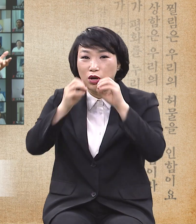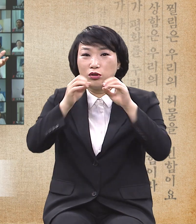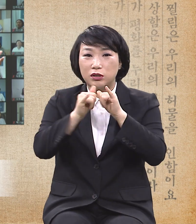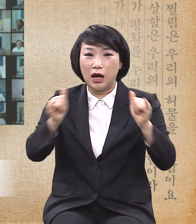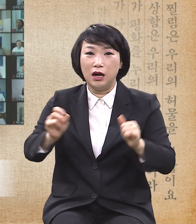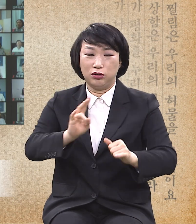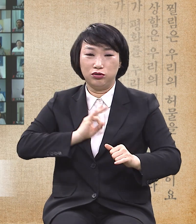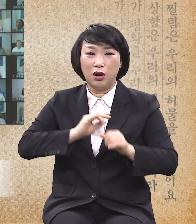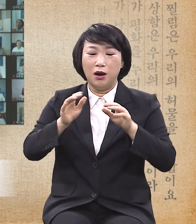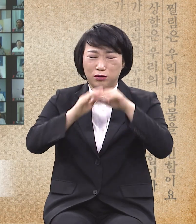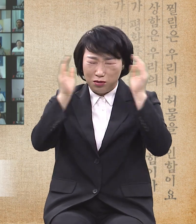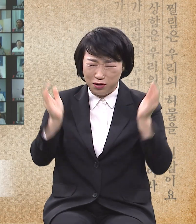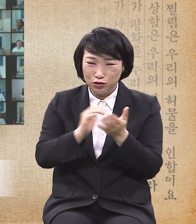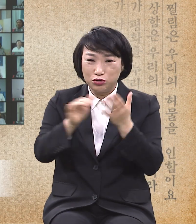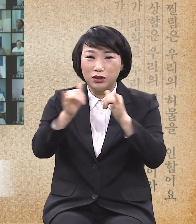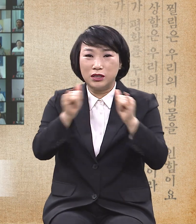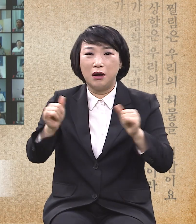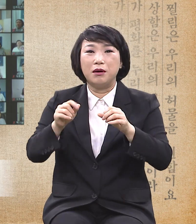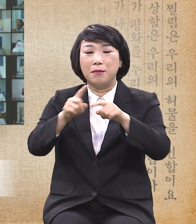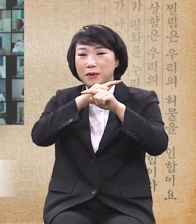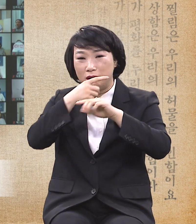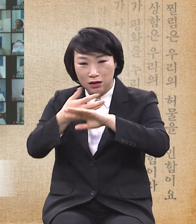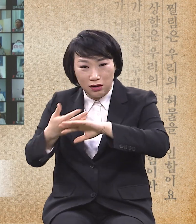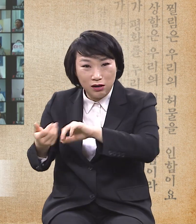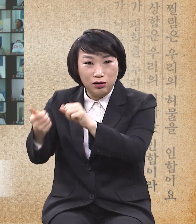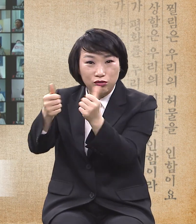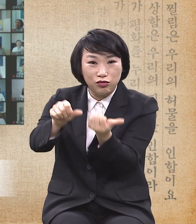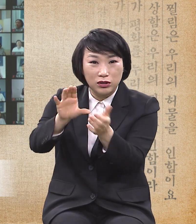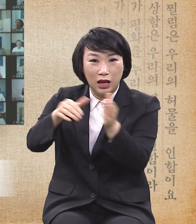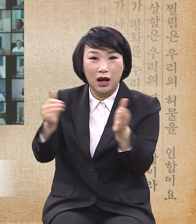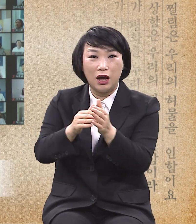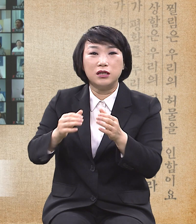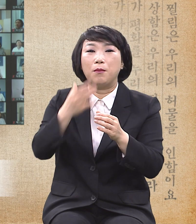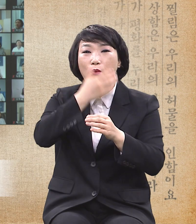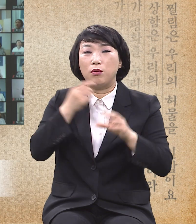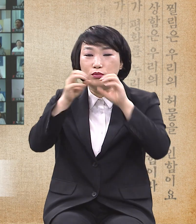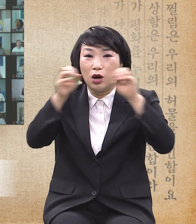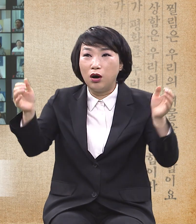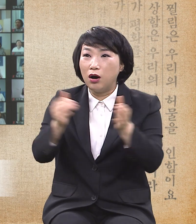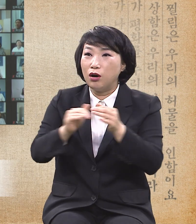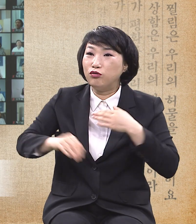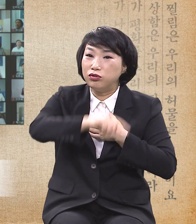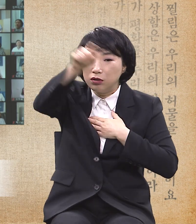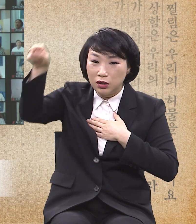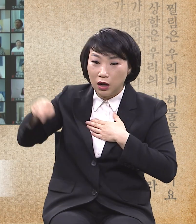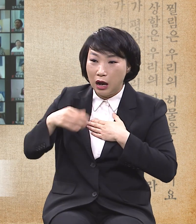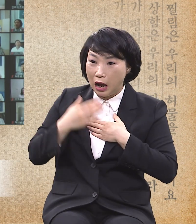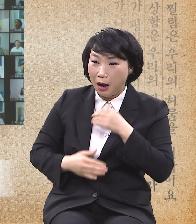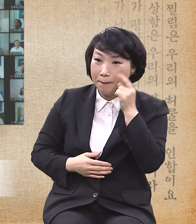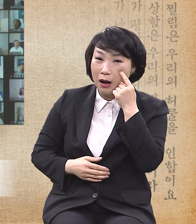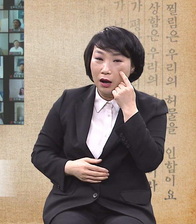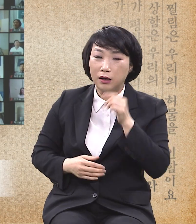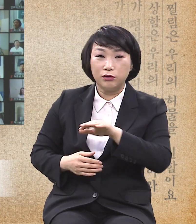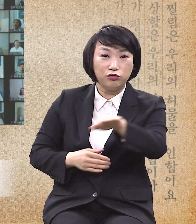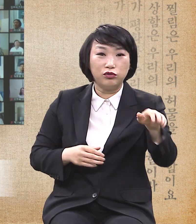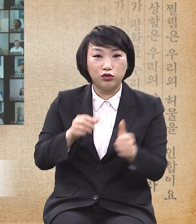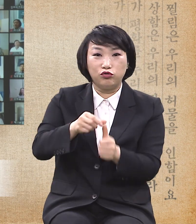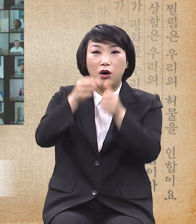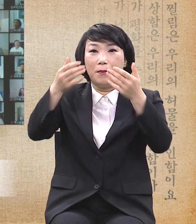흘려 순교해가면서 우리까지 전해주고 이걸 한다면 우리가 정말로 구원받은 자가 하나님을